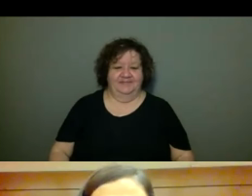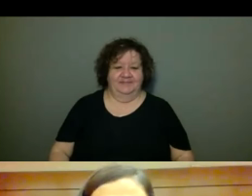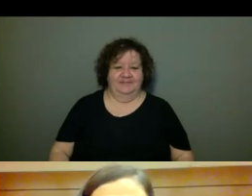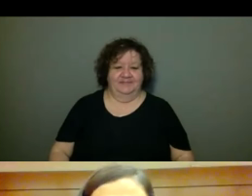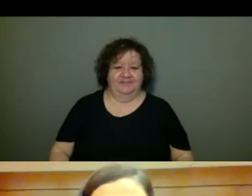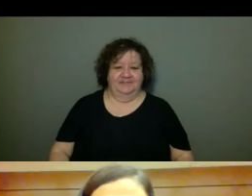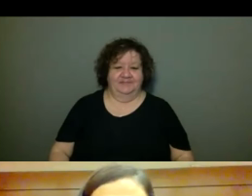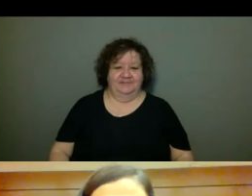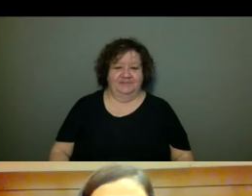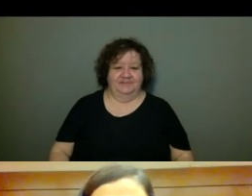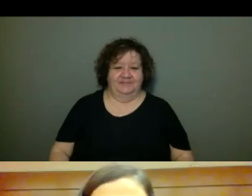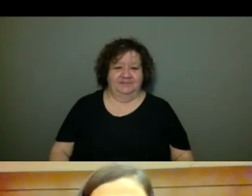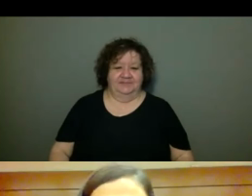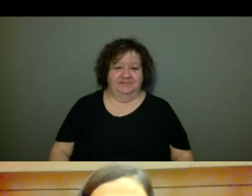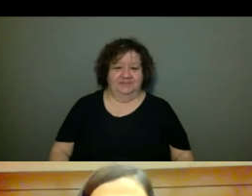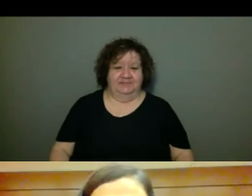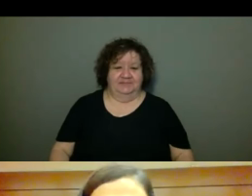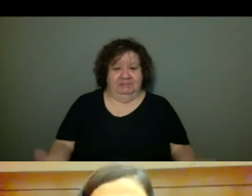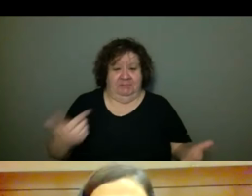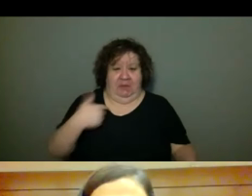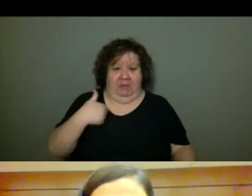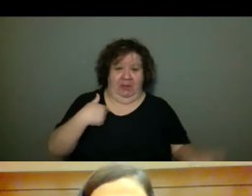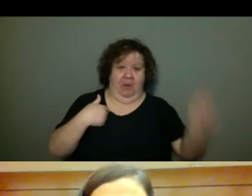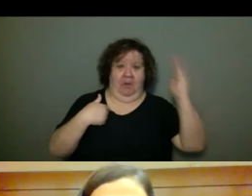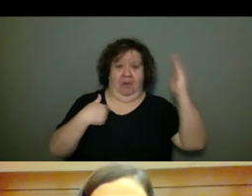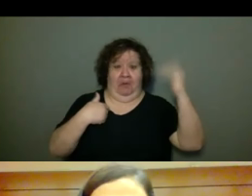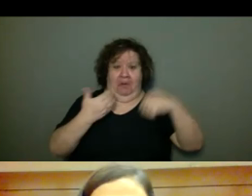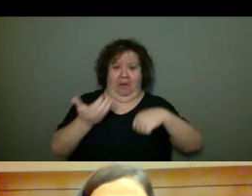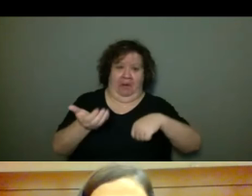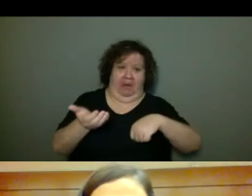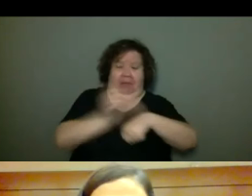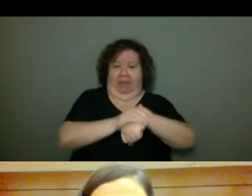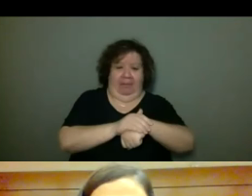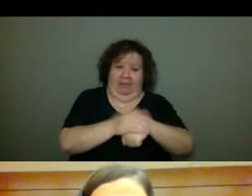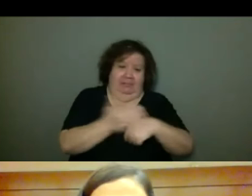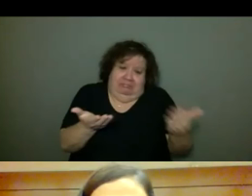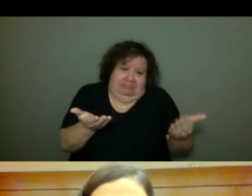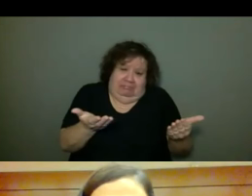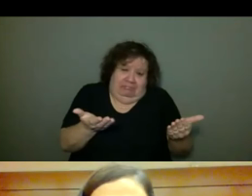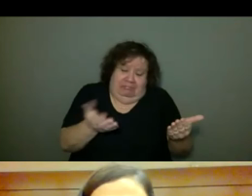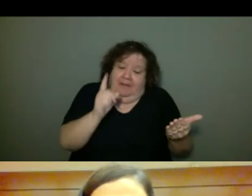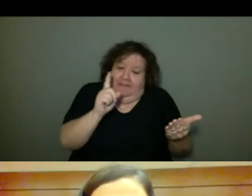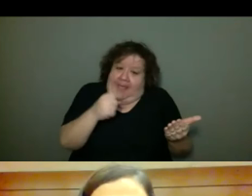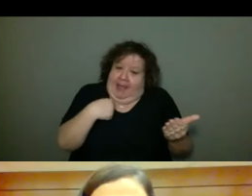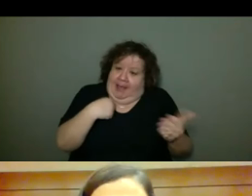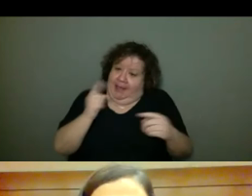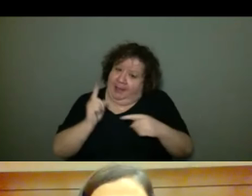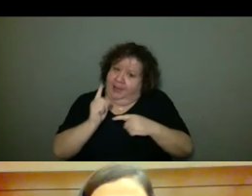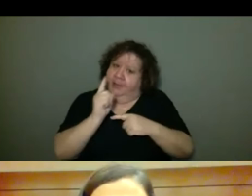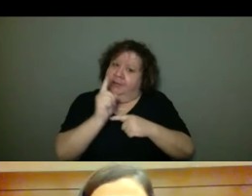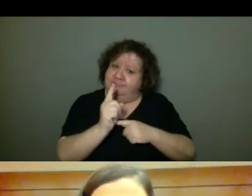Quizás, bueno, no ha sido fantástico, pero